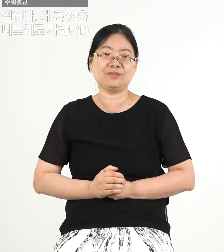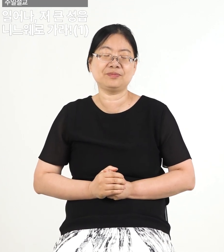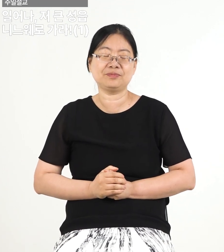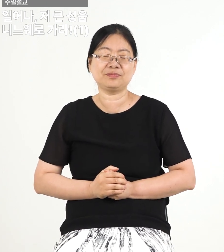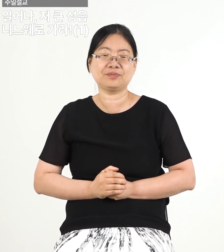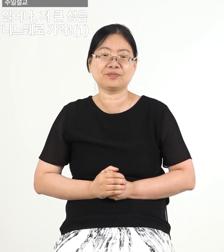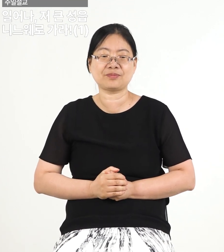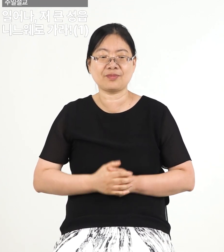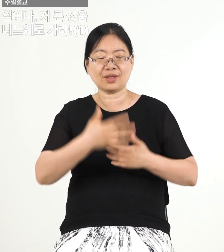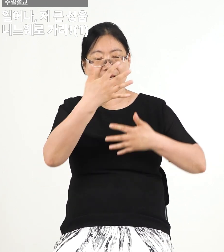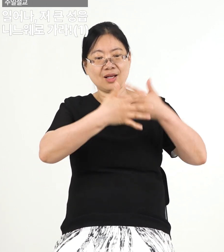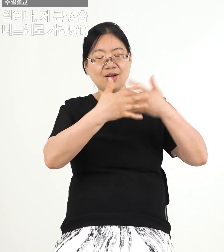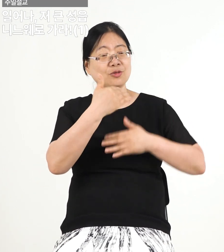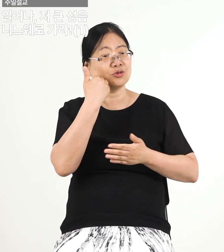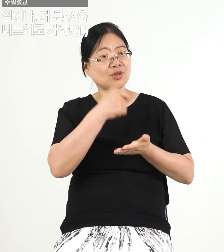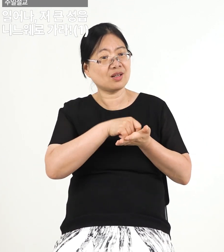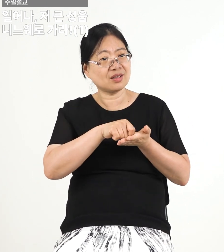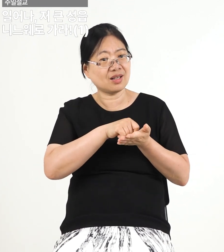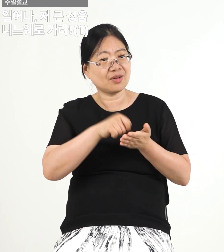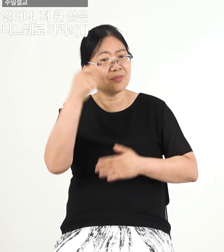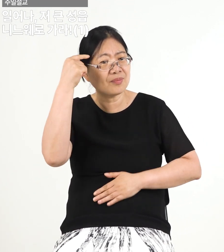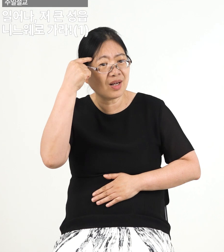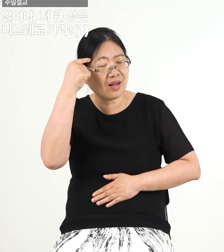이 드라마를 누가 썼을까요?